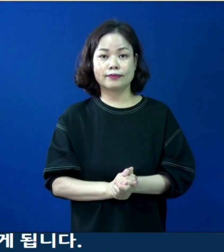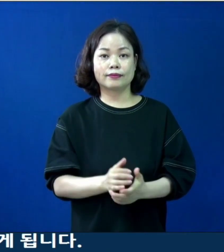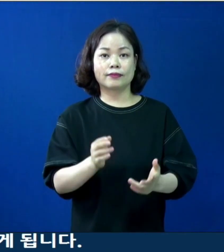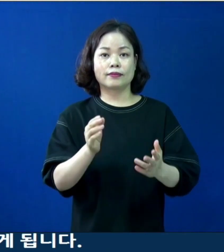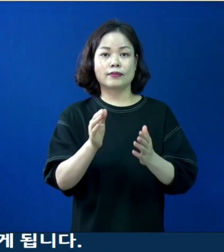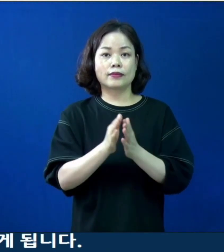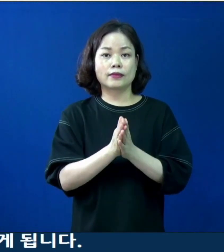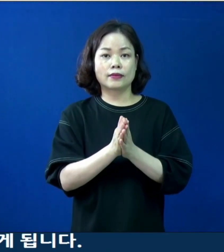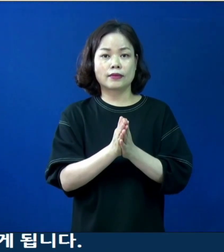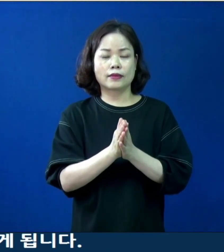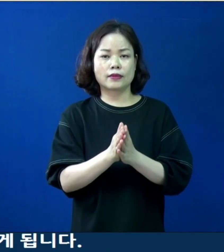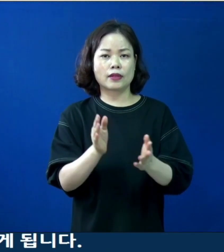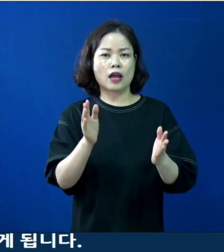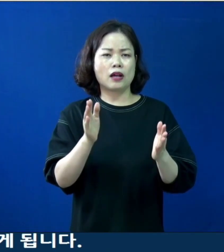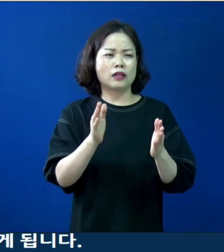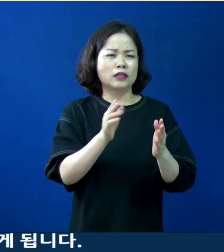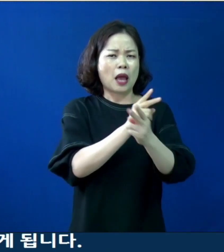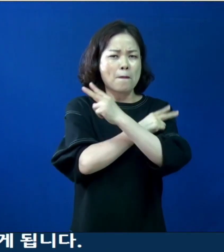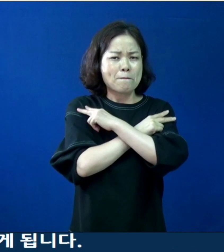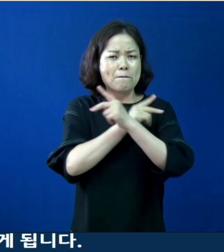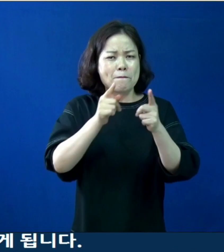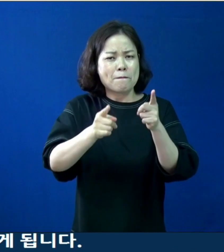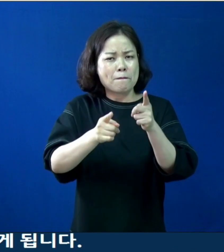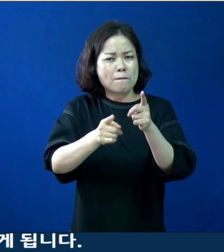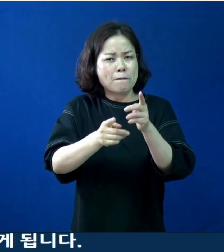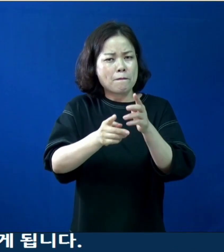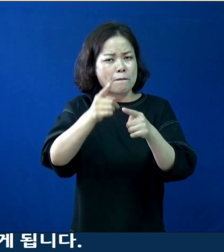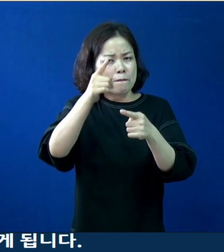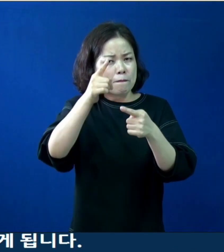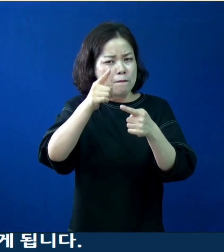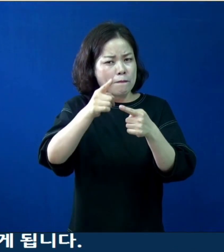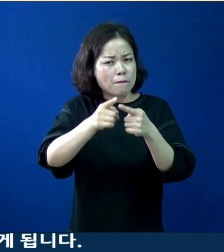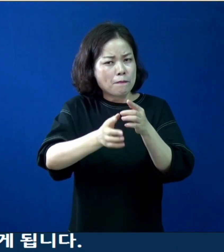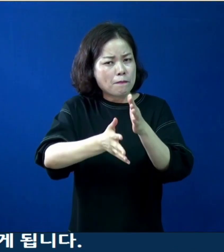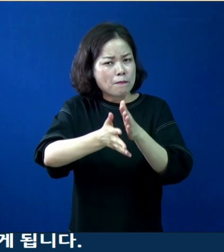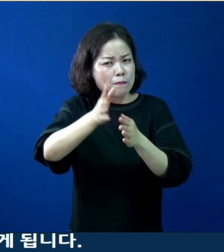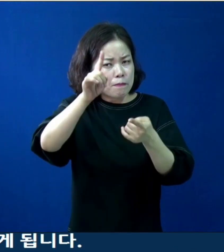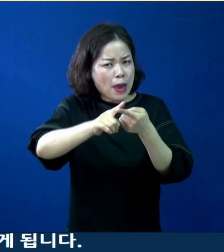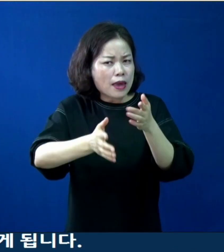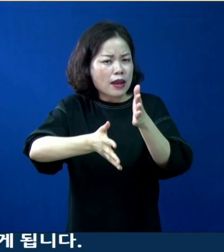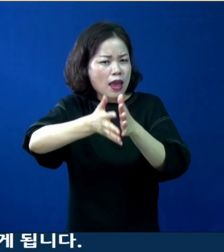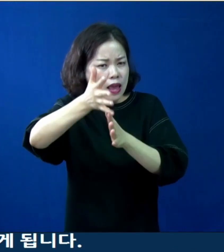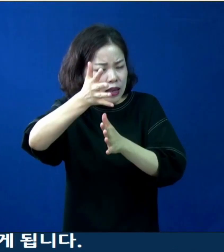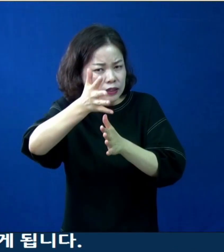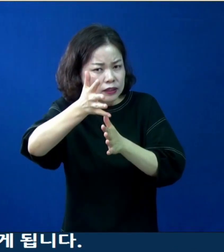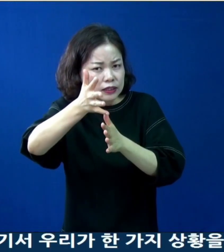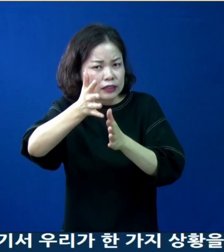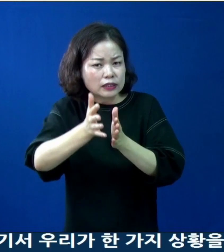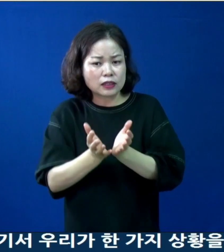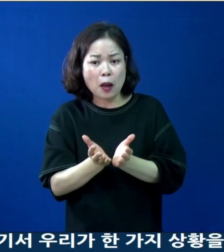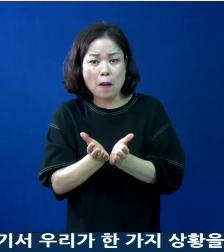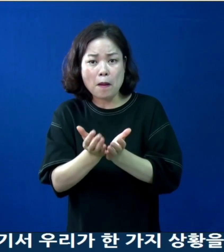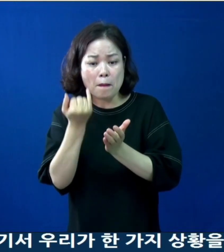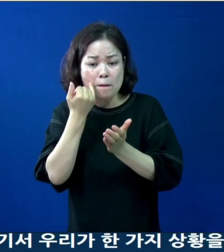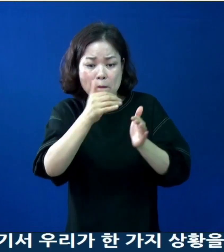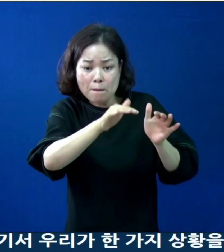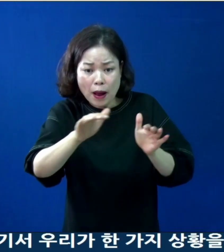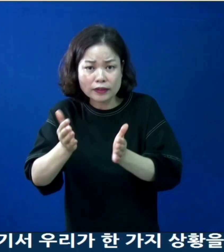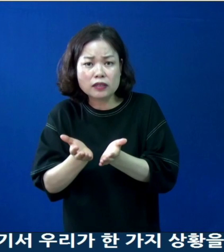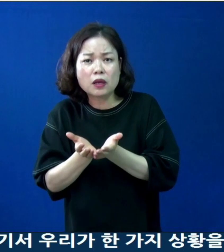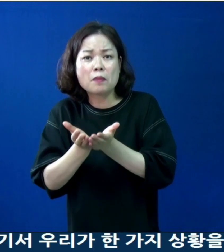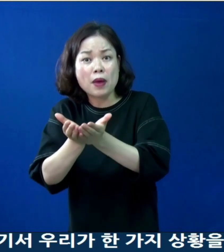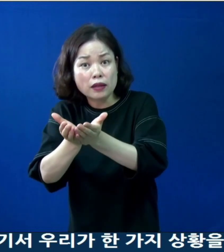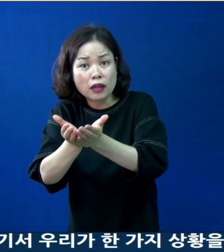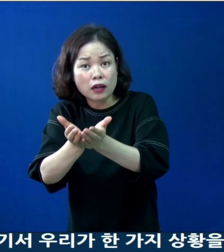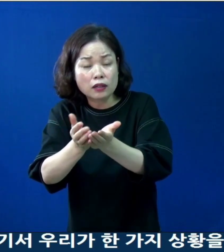베레아에서 바다까지 가서 바울이 바다에서 배를 탄 장소, 이 바다가 어디냐, 성경에 지명이